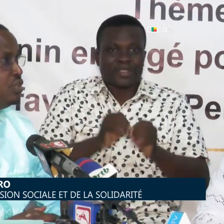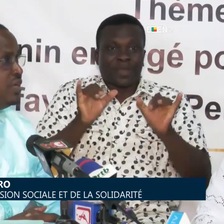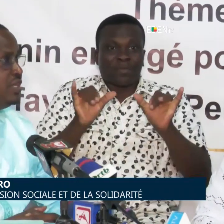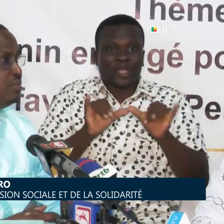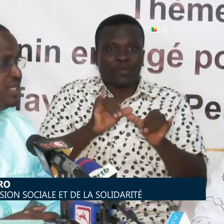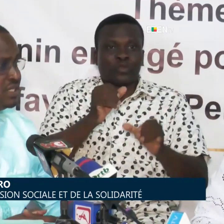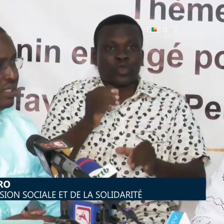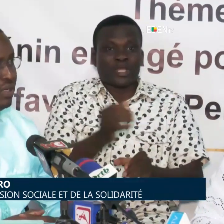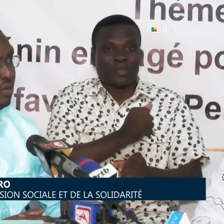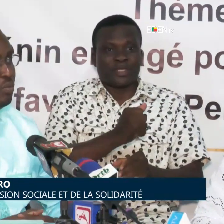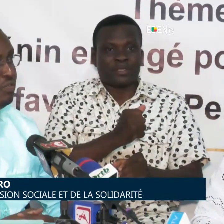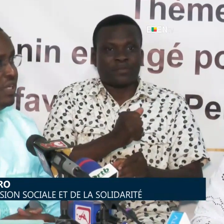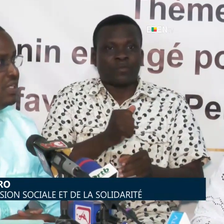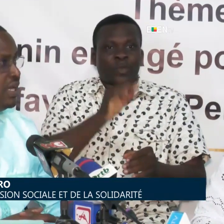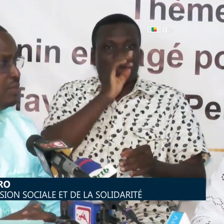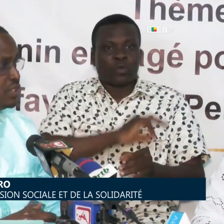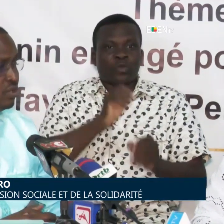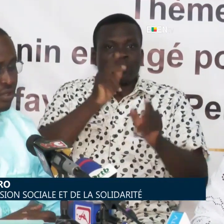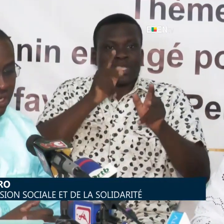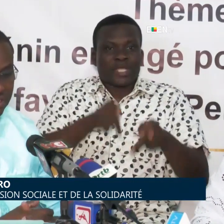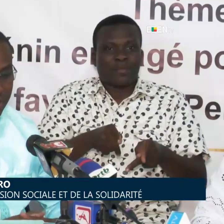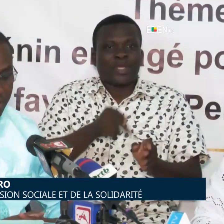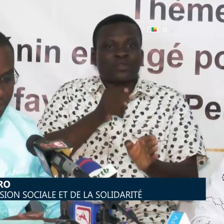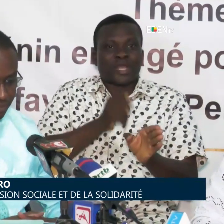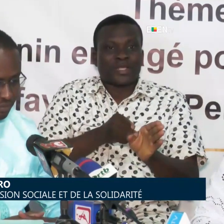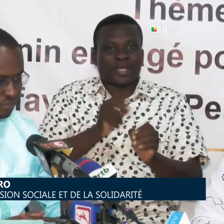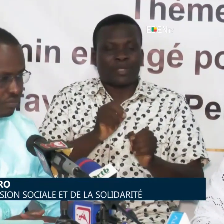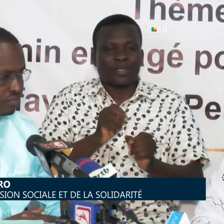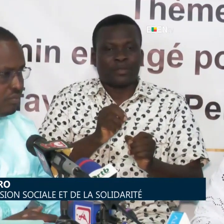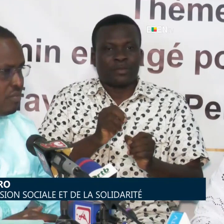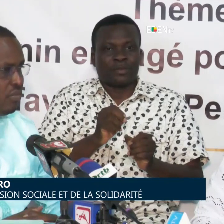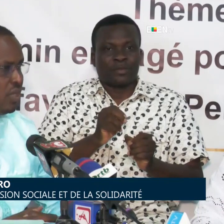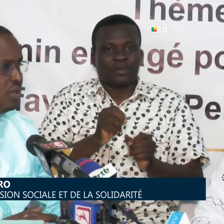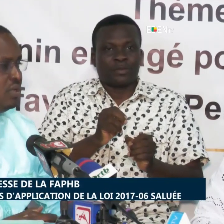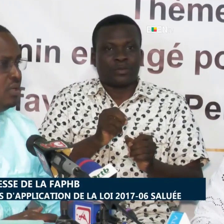mesures qui ont été prises au profit des personnes handicapées.